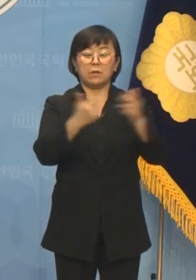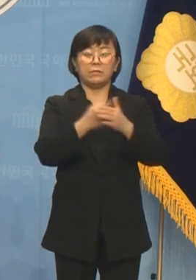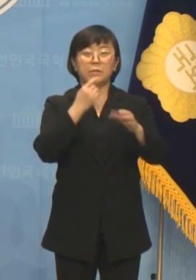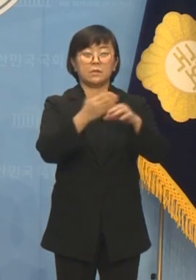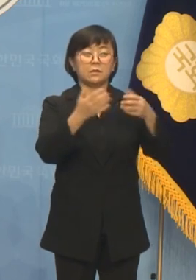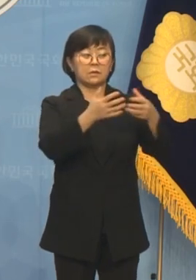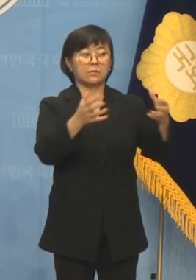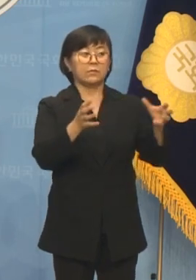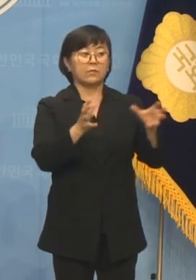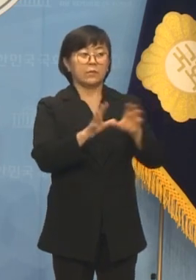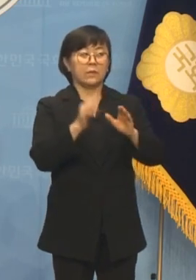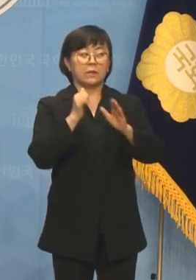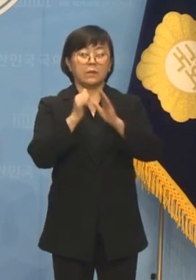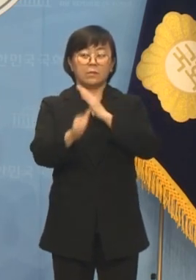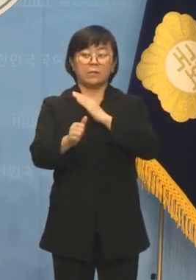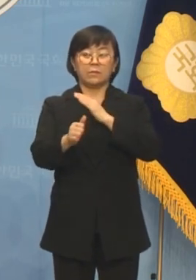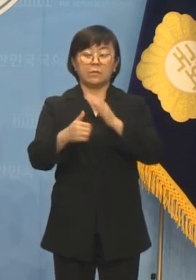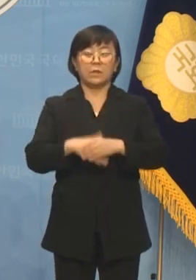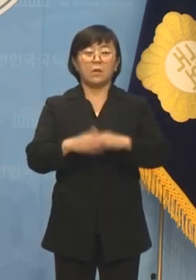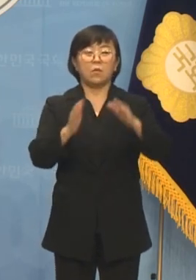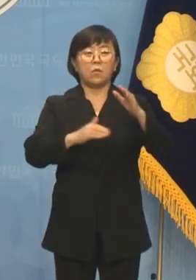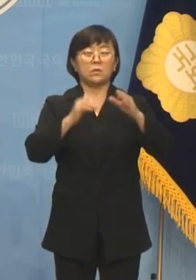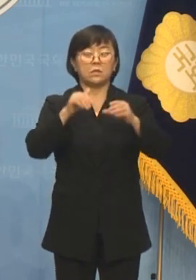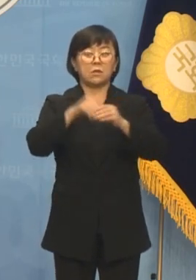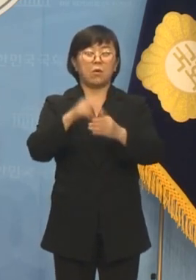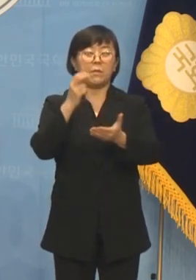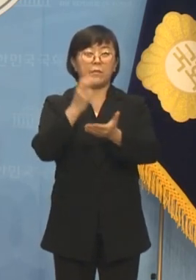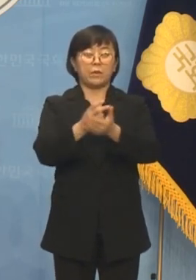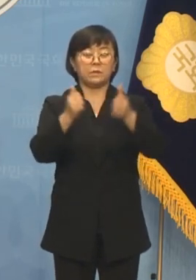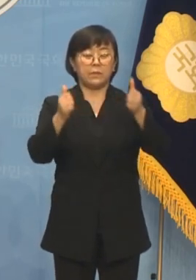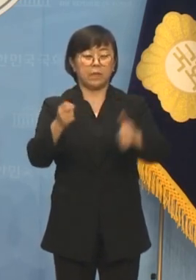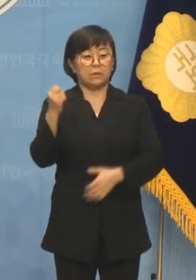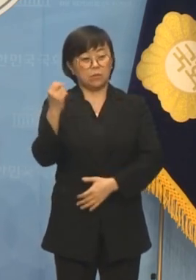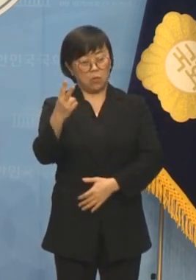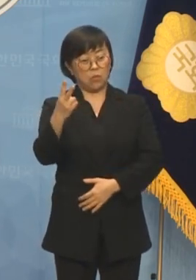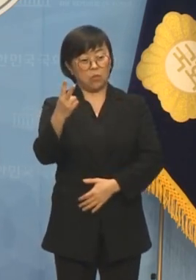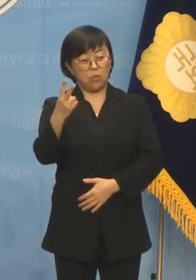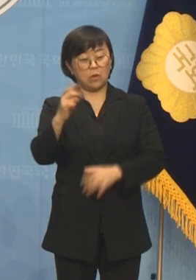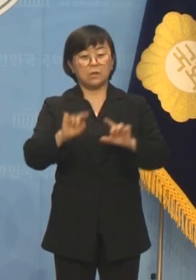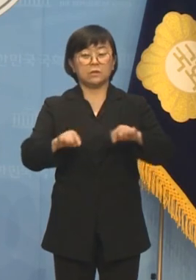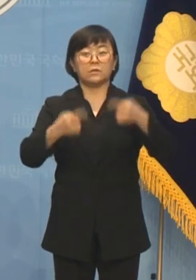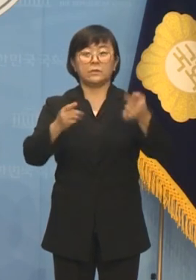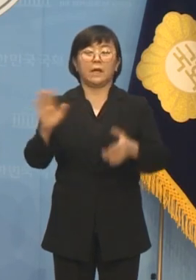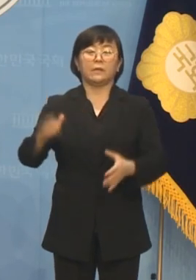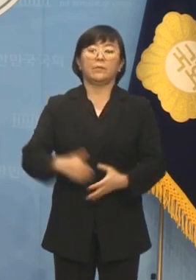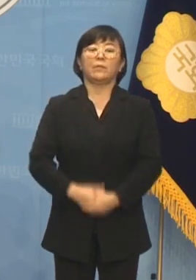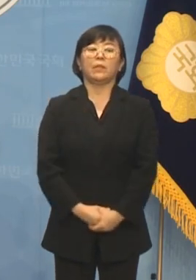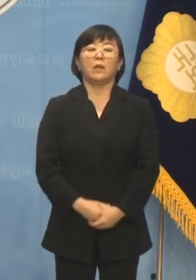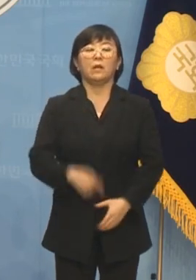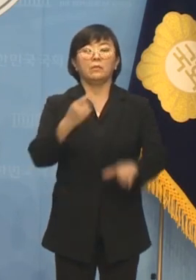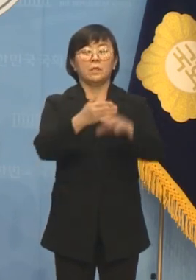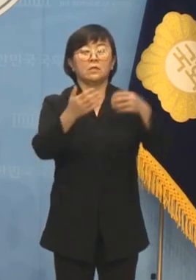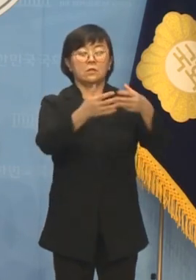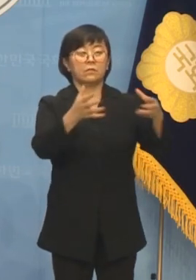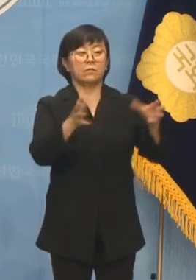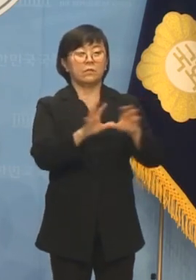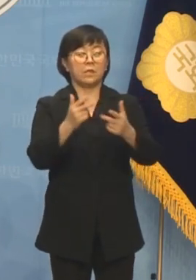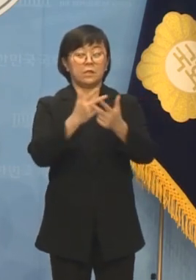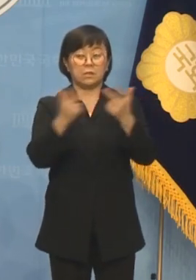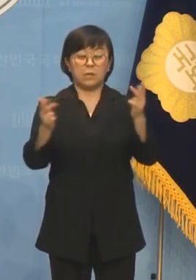더불어민주당 대표가 공직선거법 재판에 또다시 출석했습니다 더불어민주당